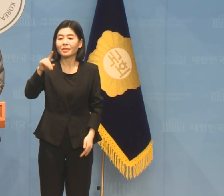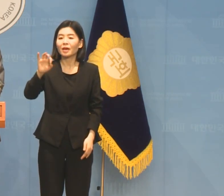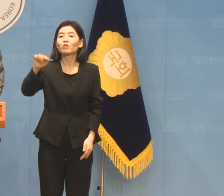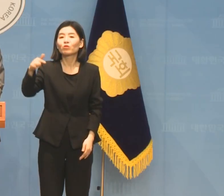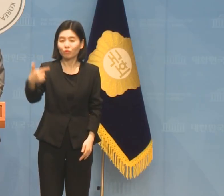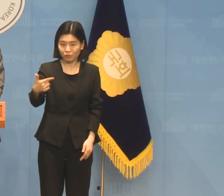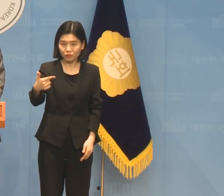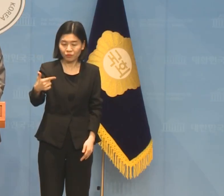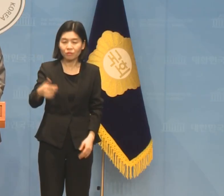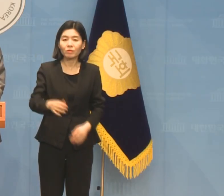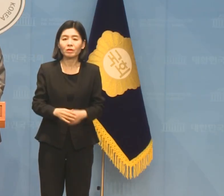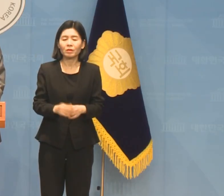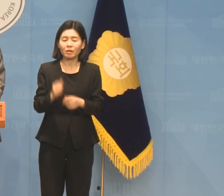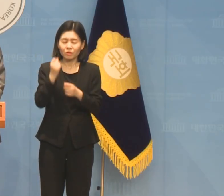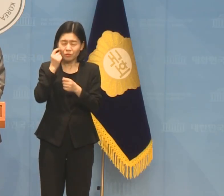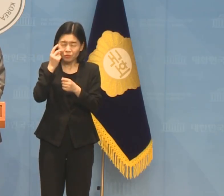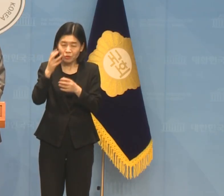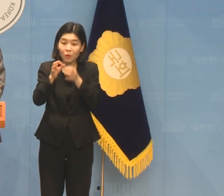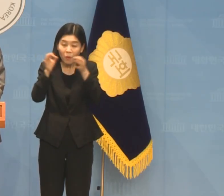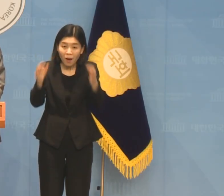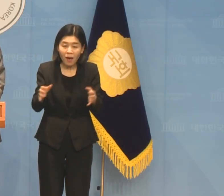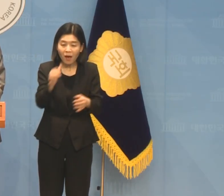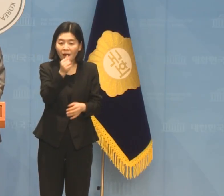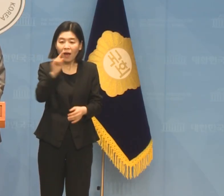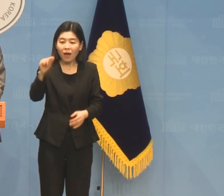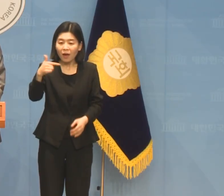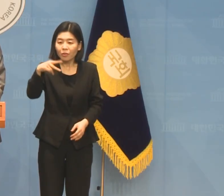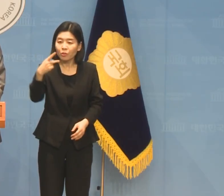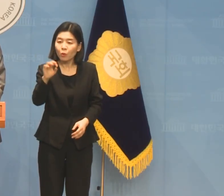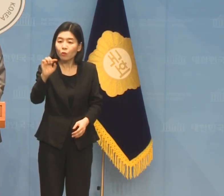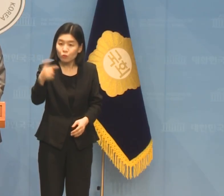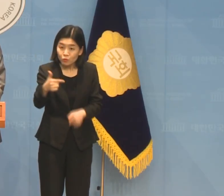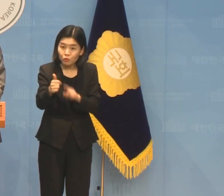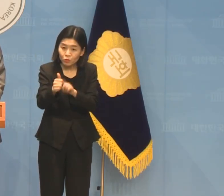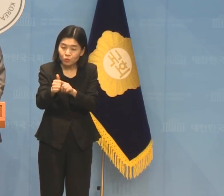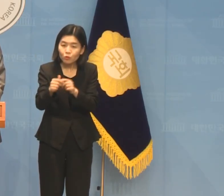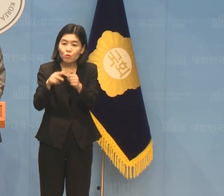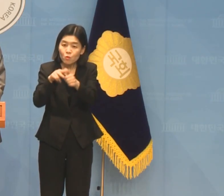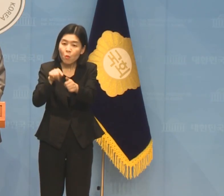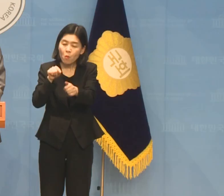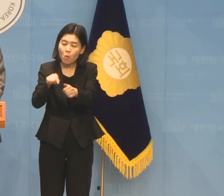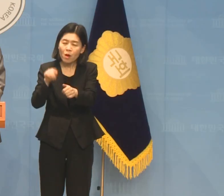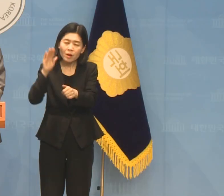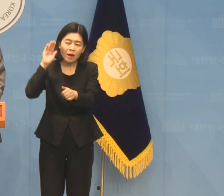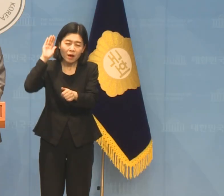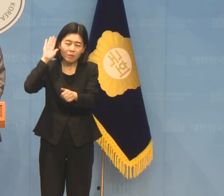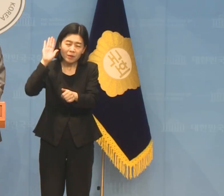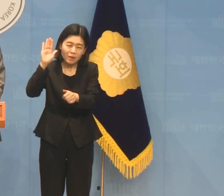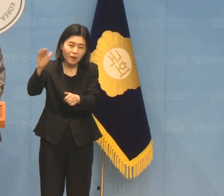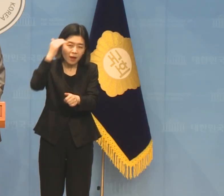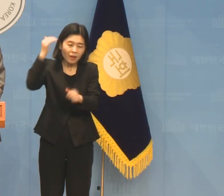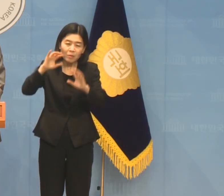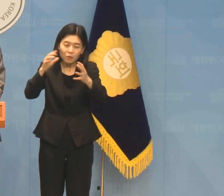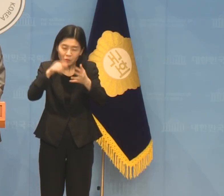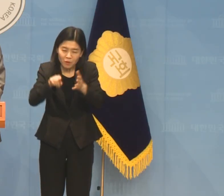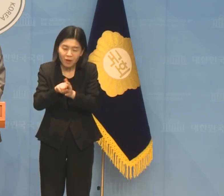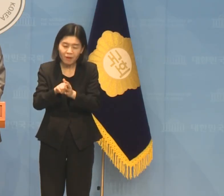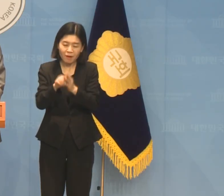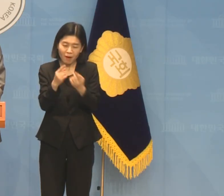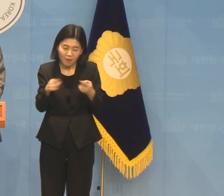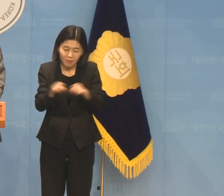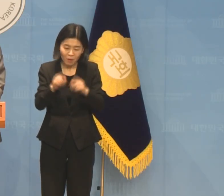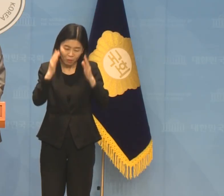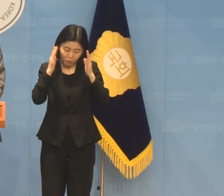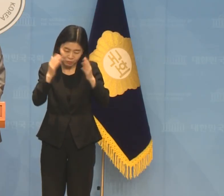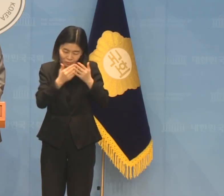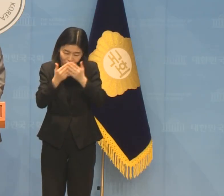수개월 동안 한동훈 예비후보와 대한민국의 미래를 그리며 함께 공부하고 정책과